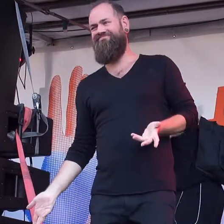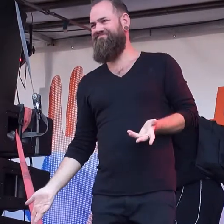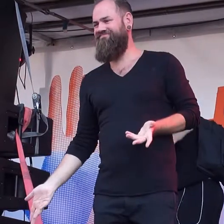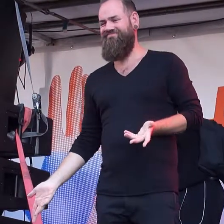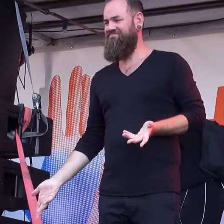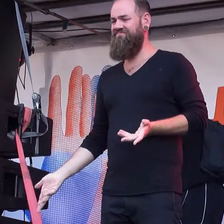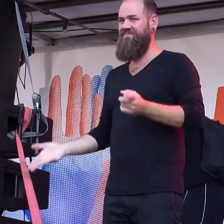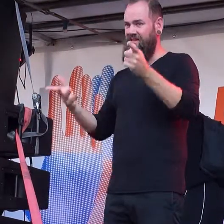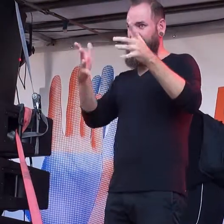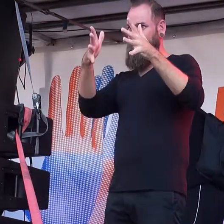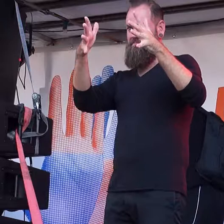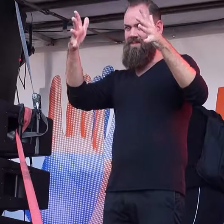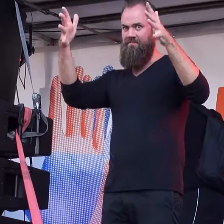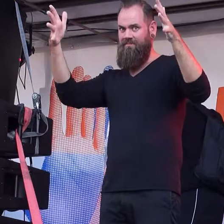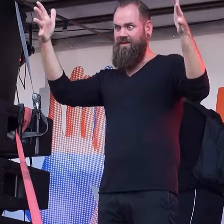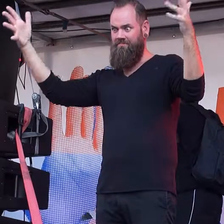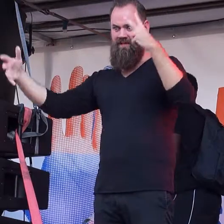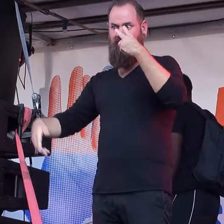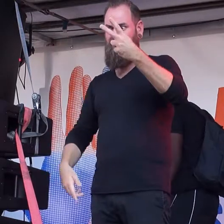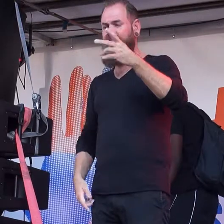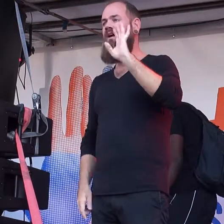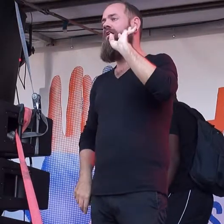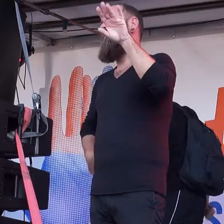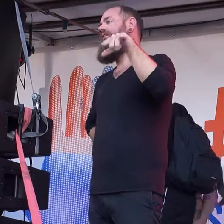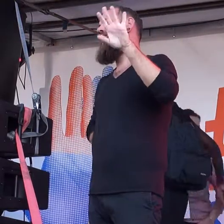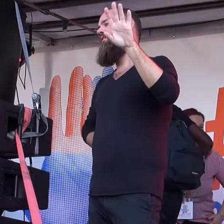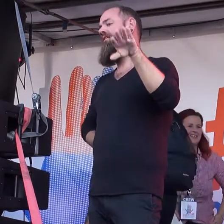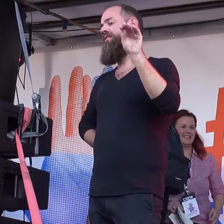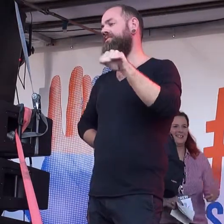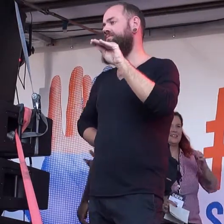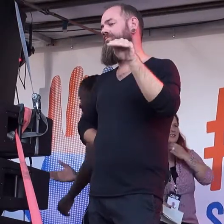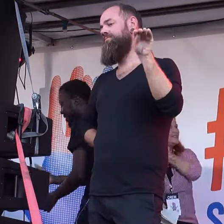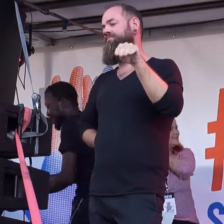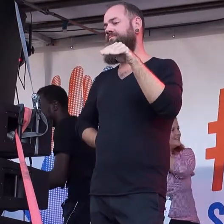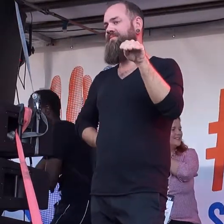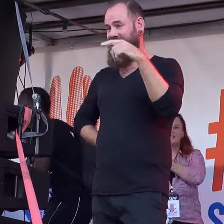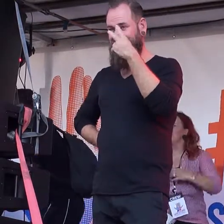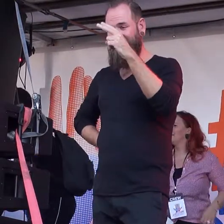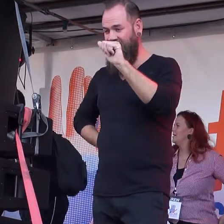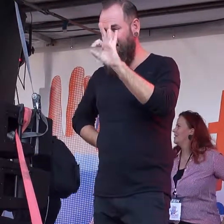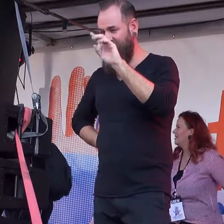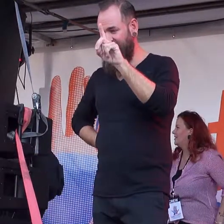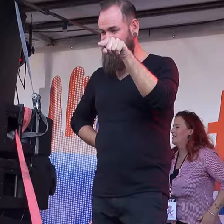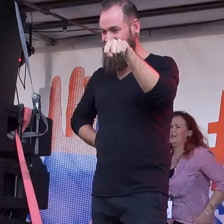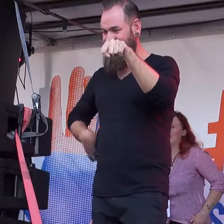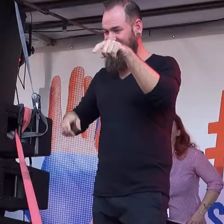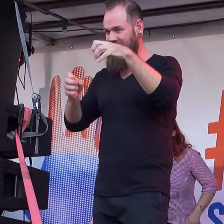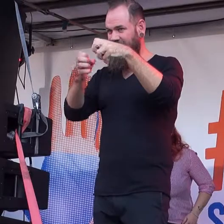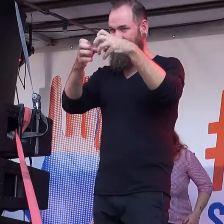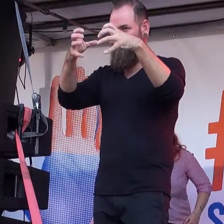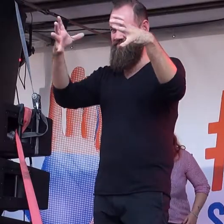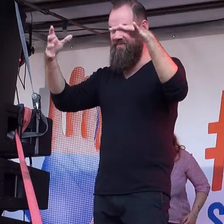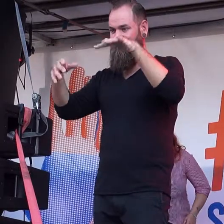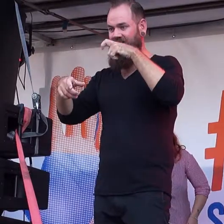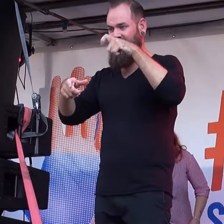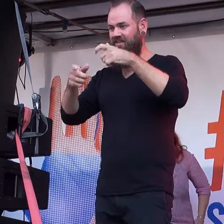stärker wurden wofür auf den und co verantwortlich sind aber auch politiker anderer parteien mitverantwortlich